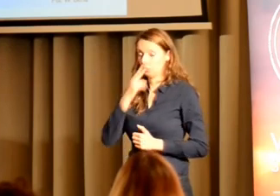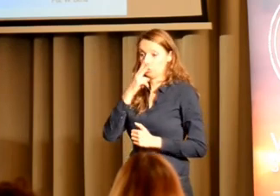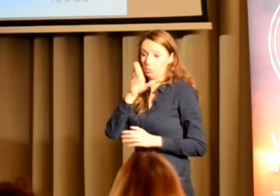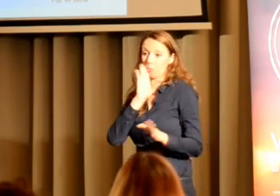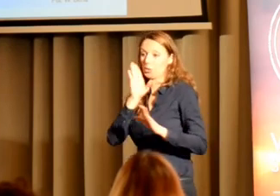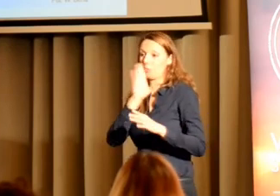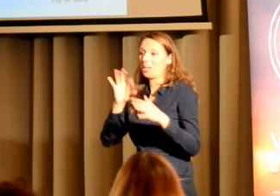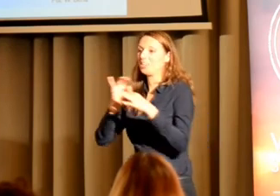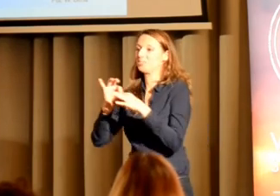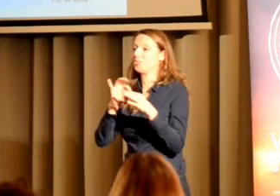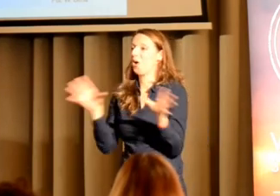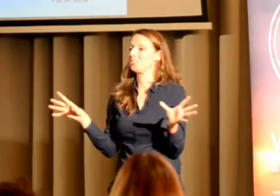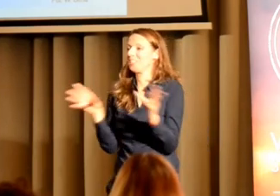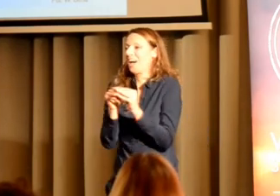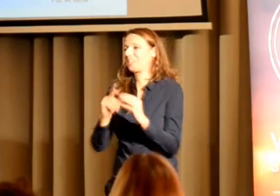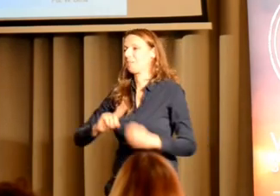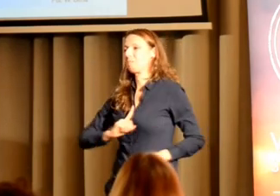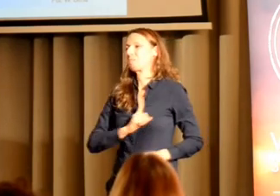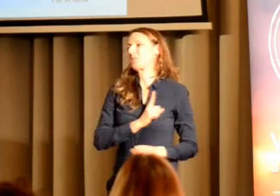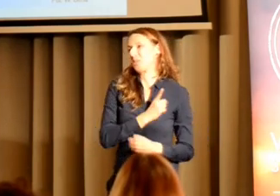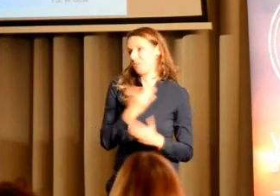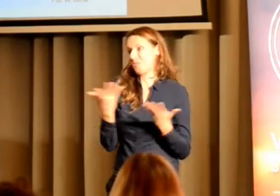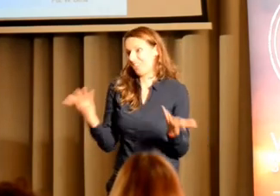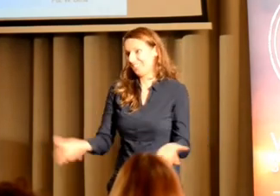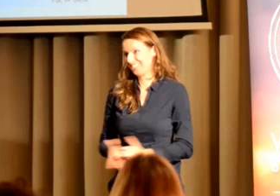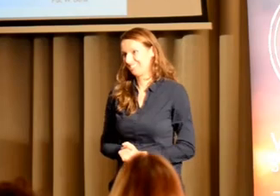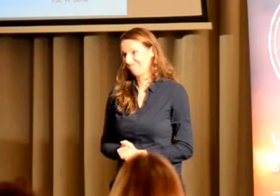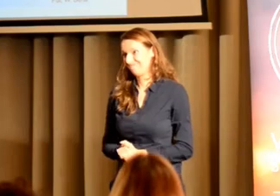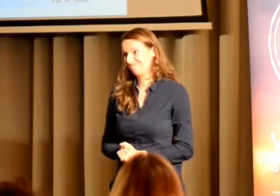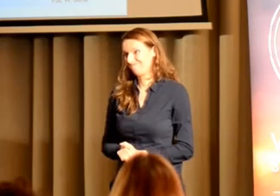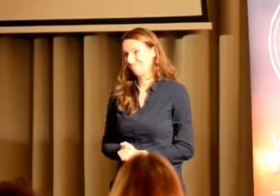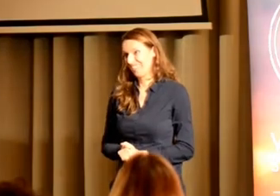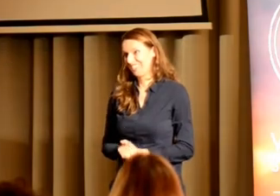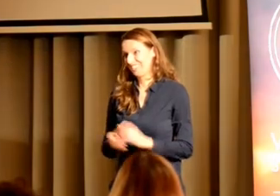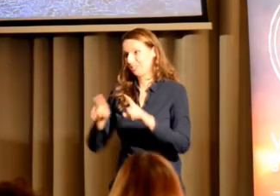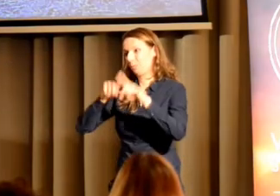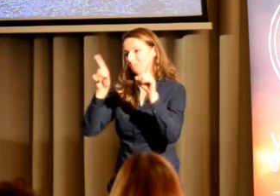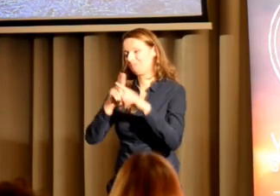na miłości. Tak wiem, troszkę to jest pod publiczkę.